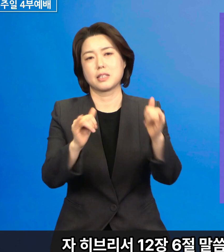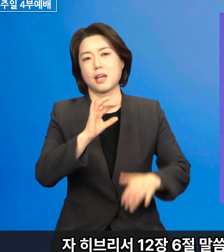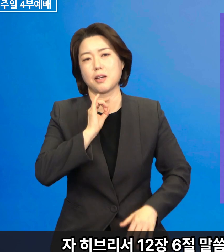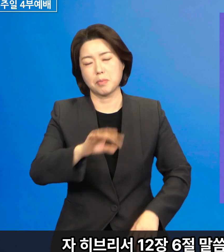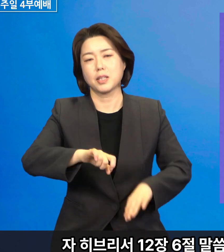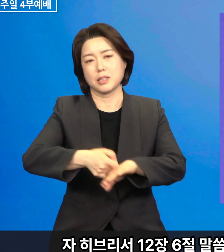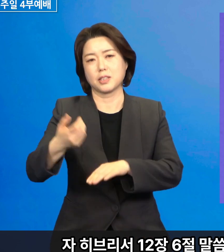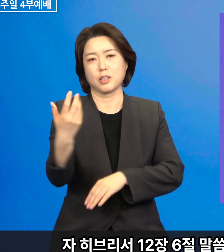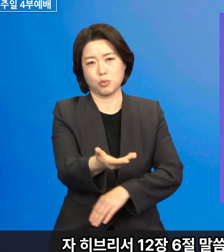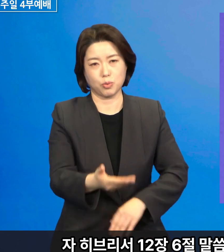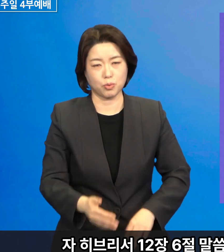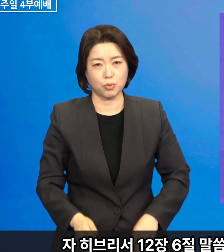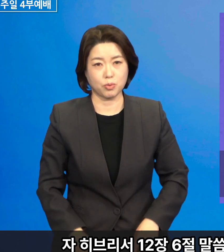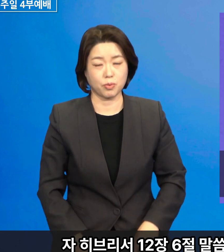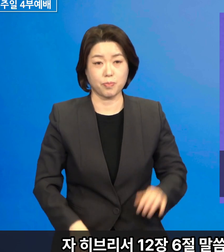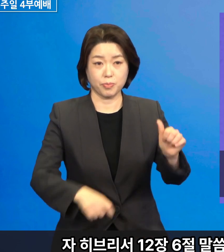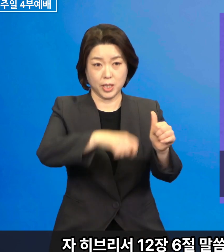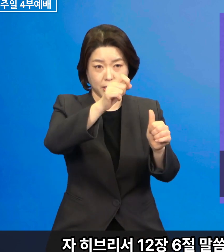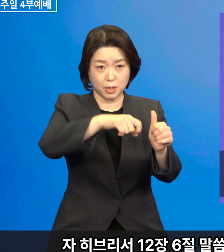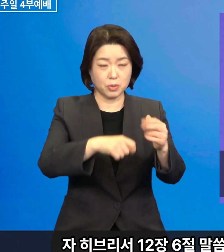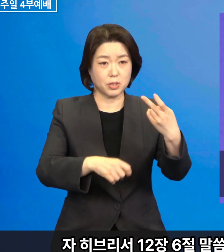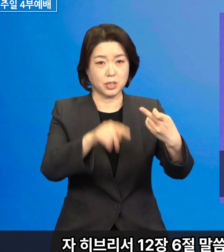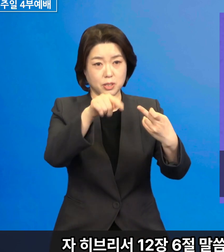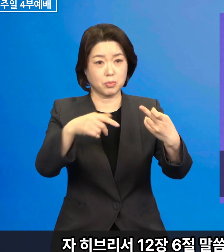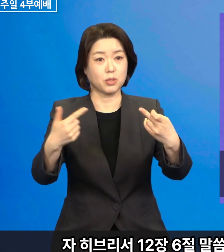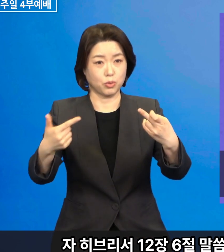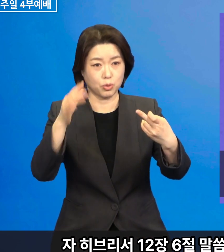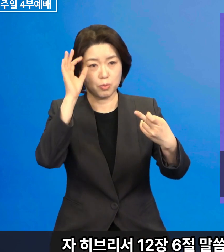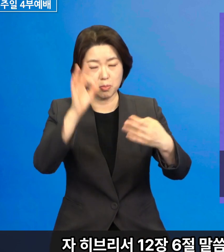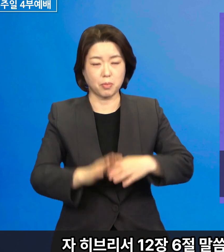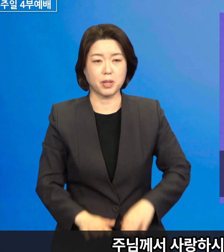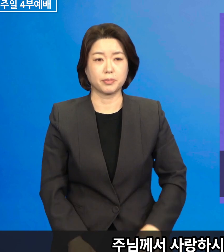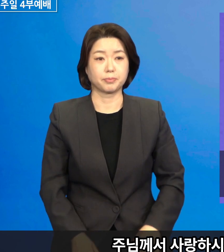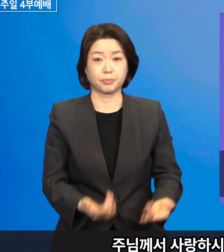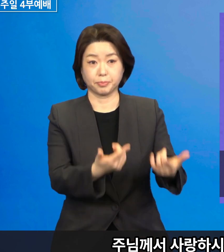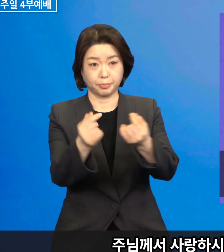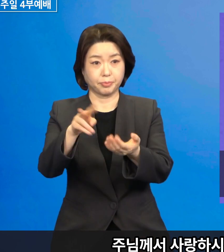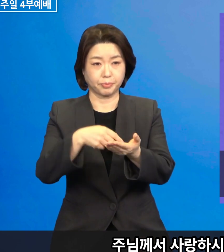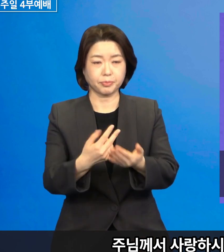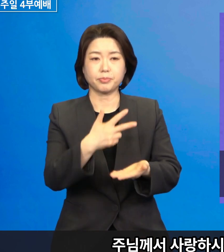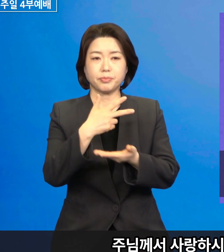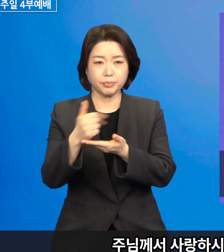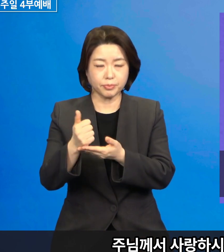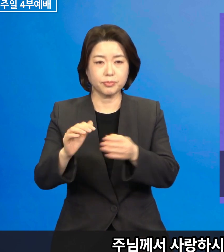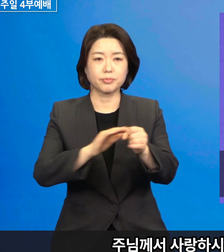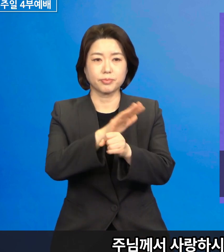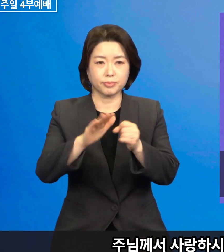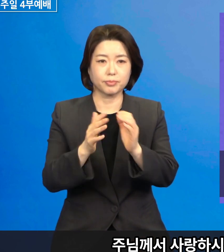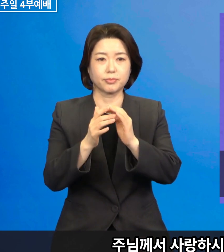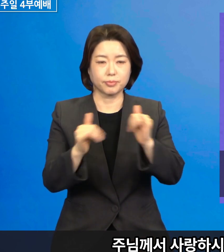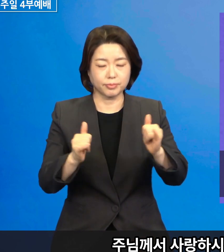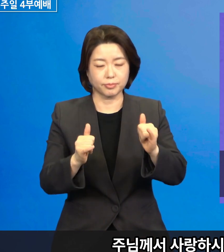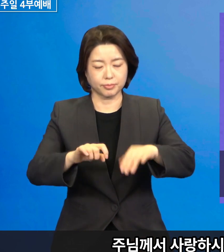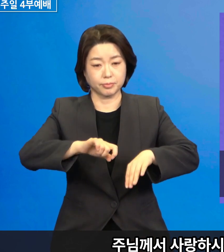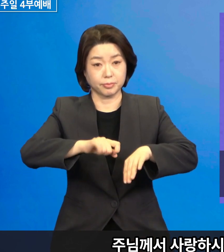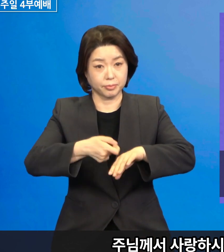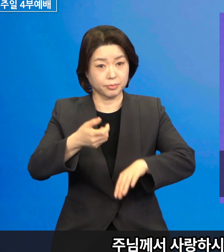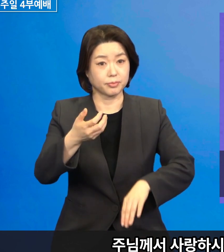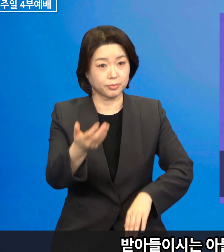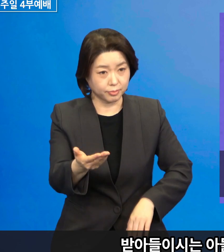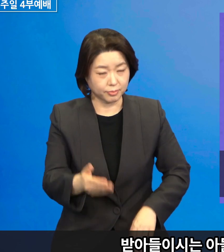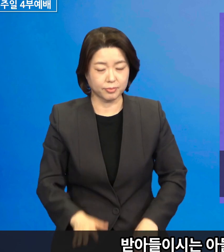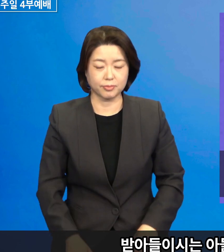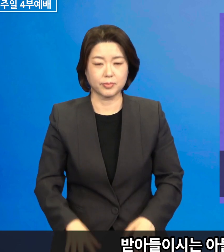징계합니다. 자, 히브리서 12장 6절 말씀을 함께 읽어보겠습니다. 시작. 주님께서는 사랑하시는 사람을